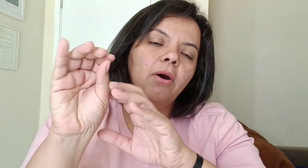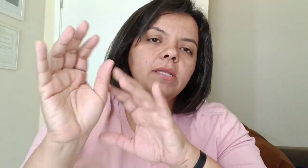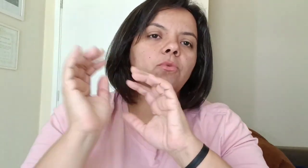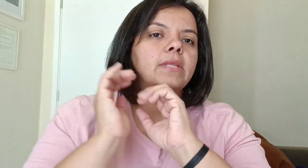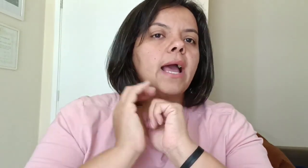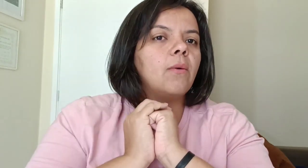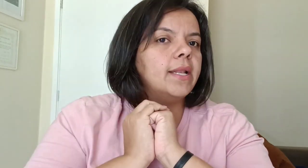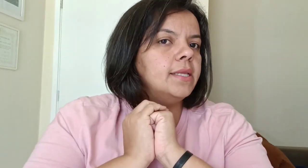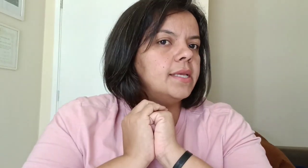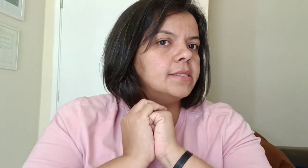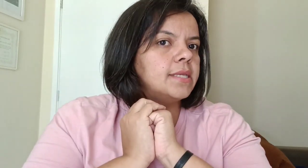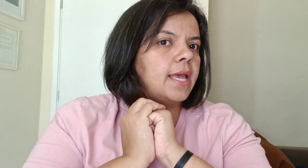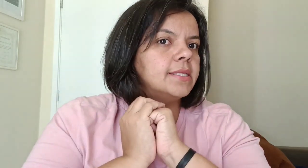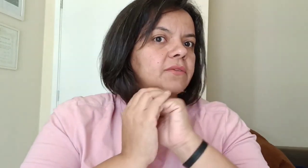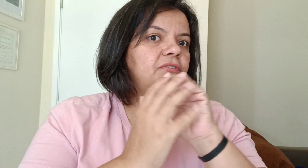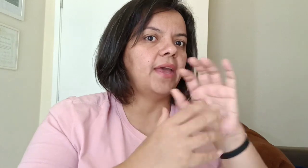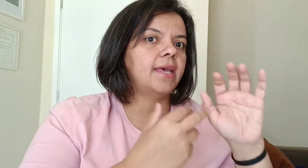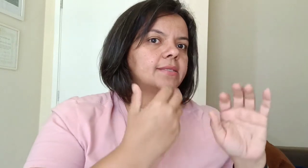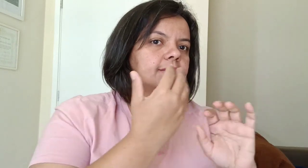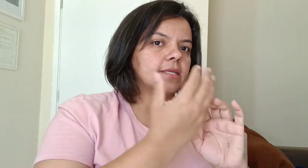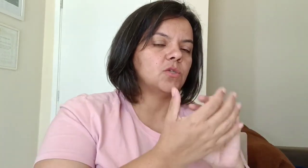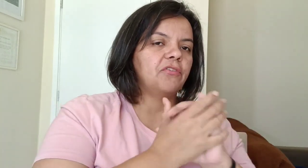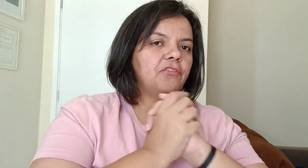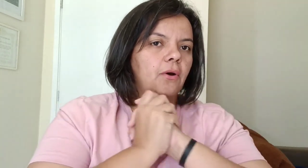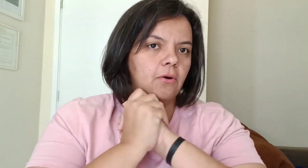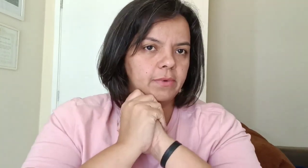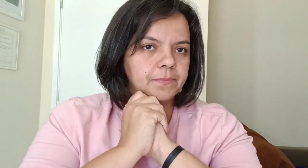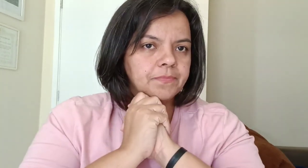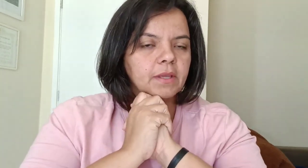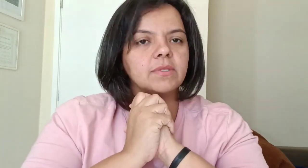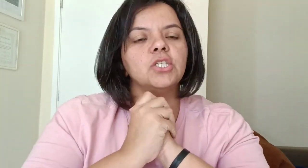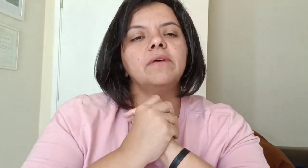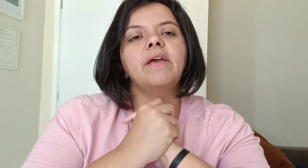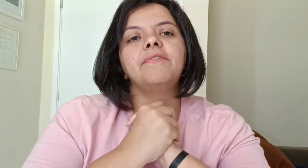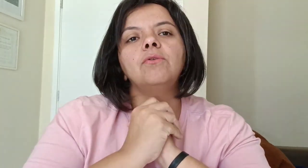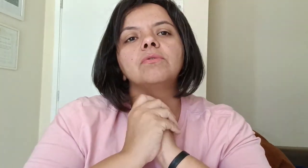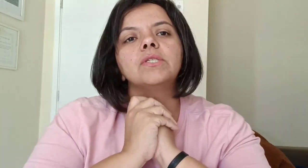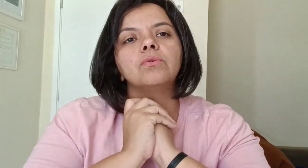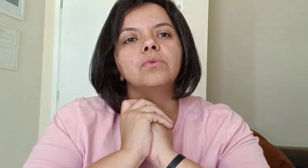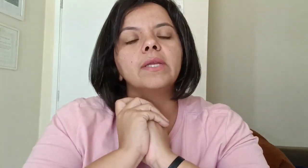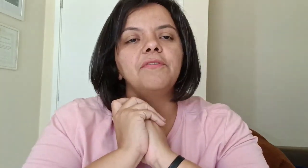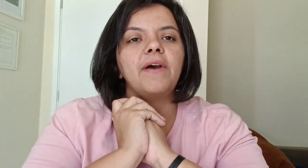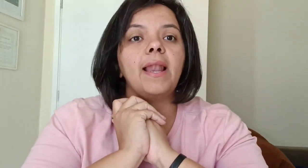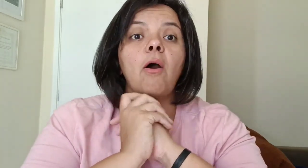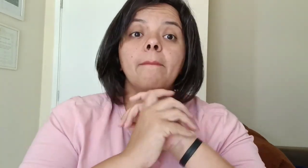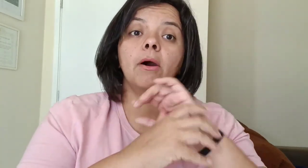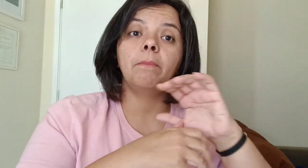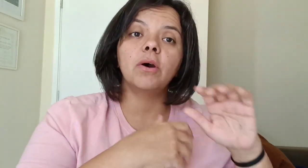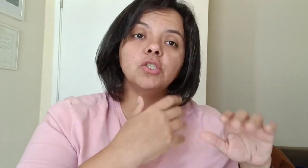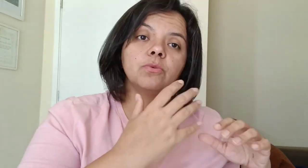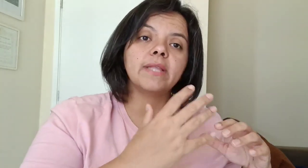pode mudar 46 vezes a sua forma. Você já vai ver outro estudo que fala, ó, a mão pode